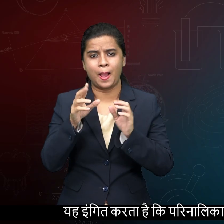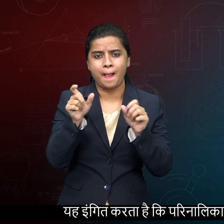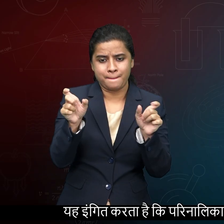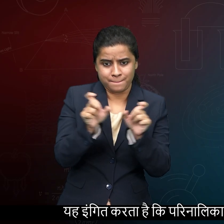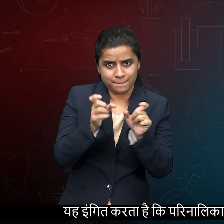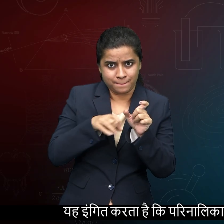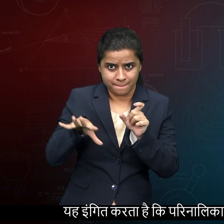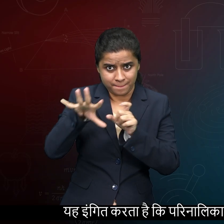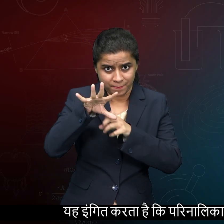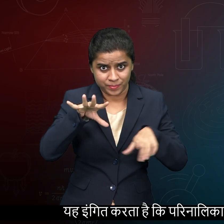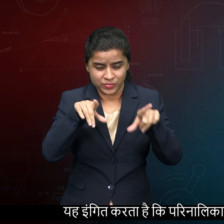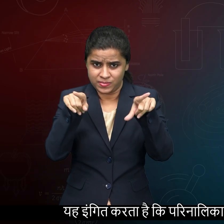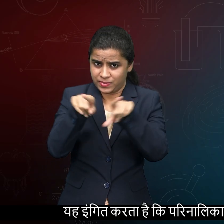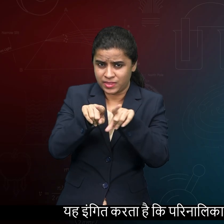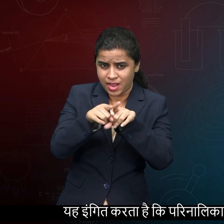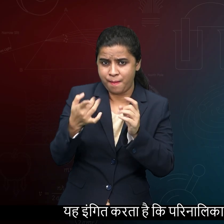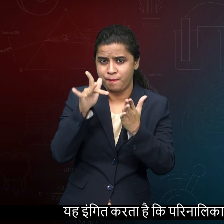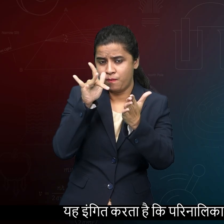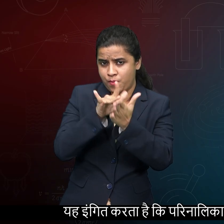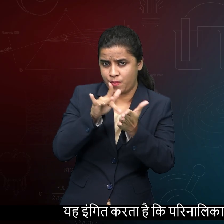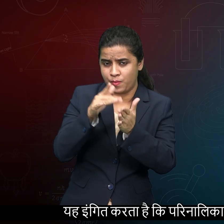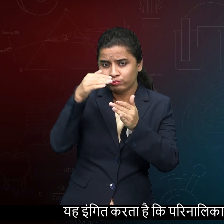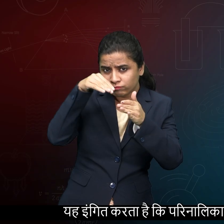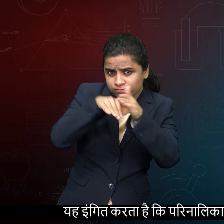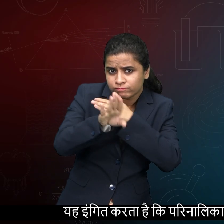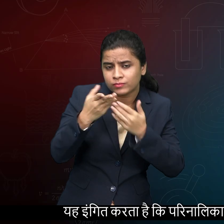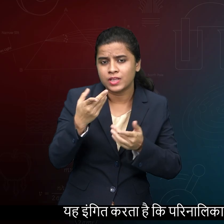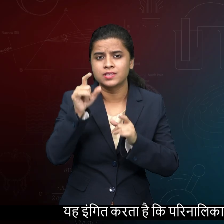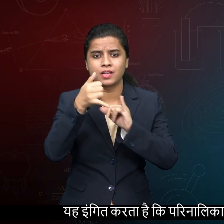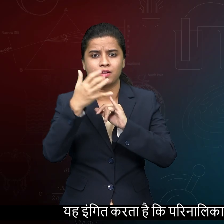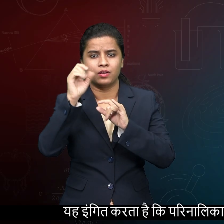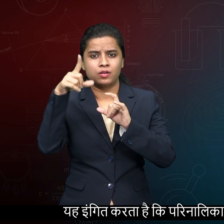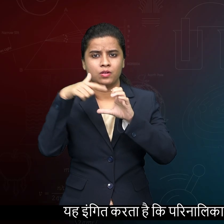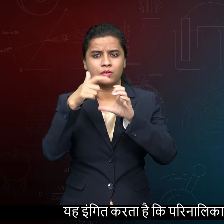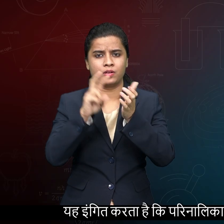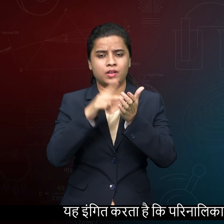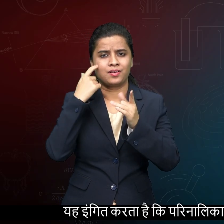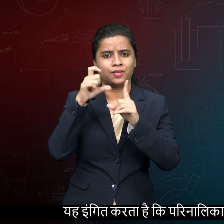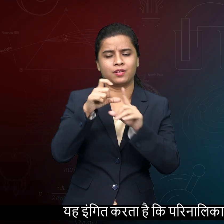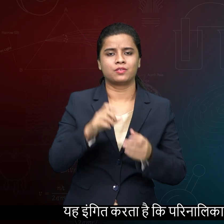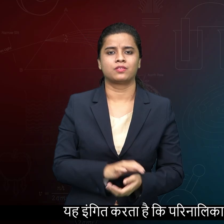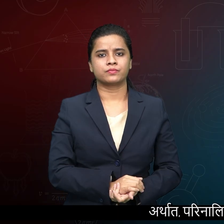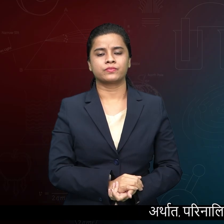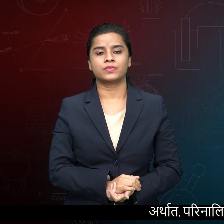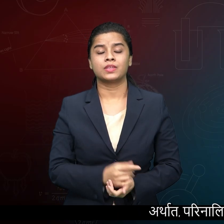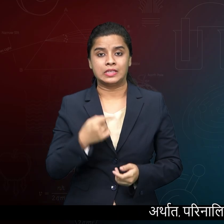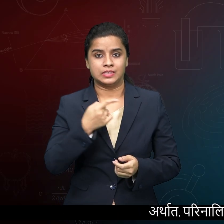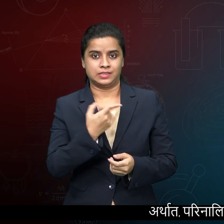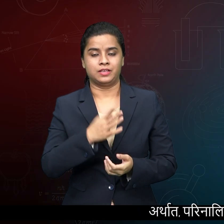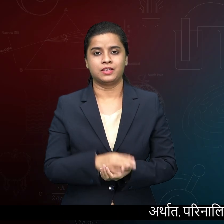कि परिनालिका के अंदर सभी बिंदुओं पर चुंबकीय क्षेत्र समान है, अर्थात